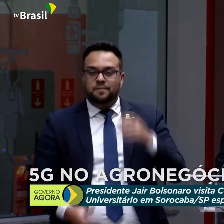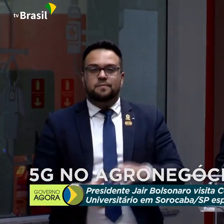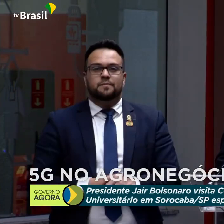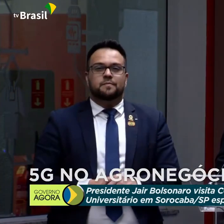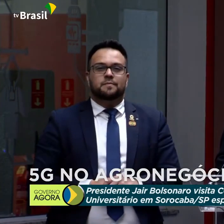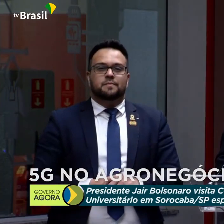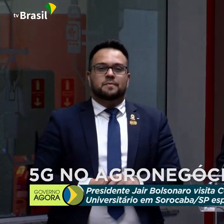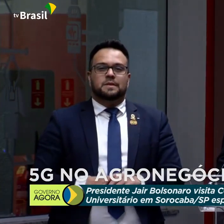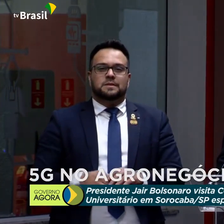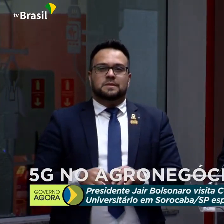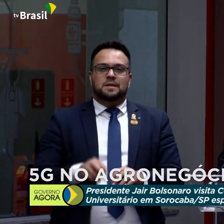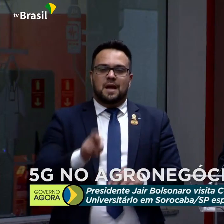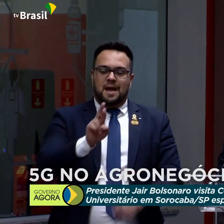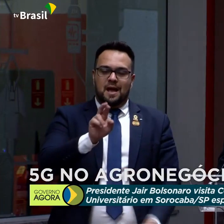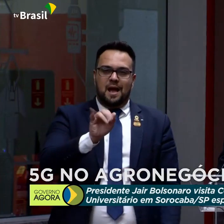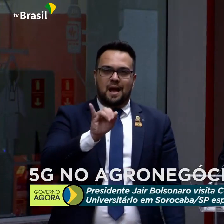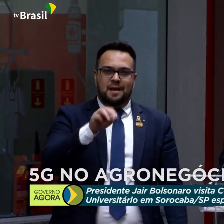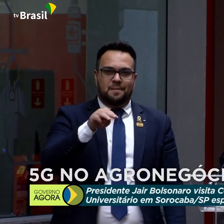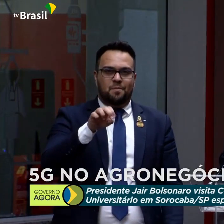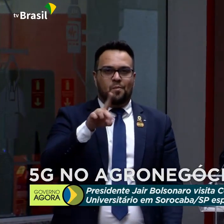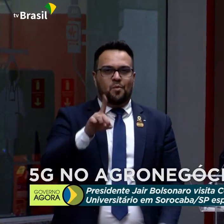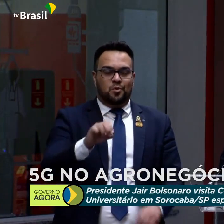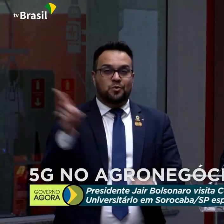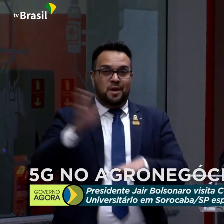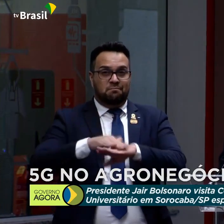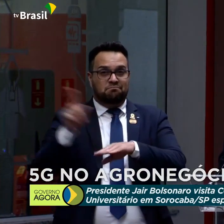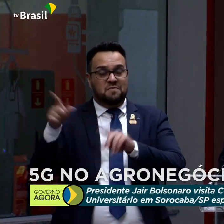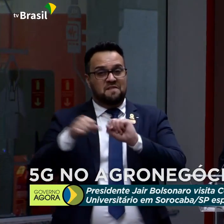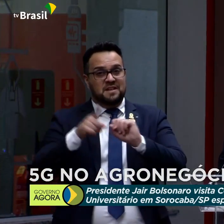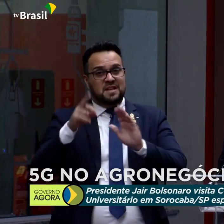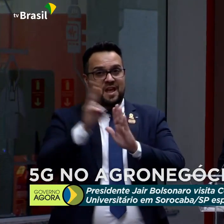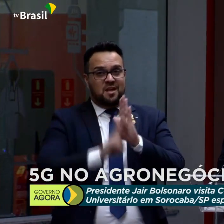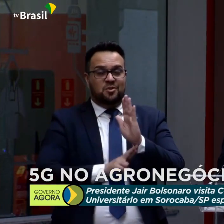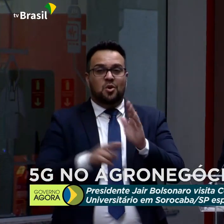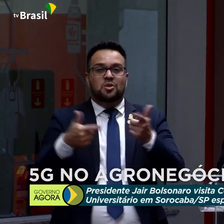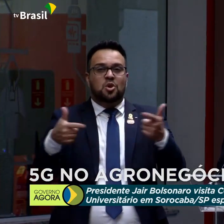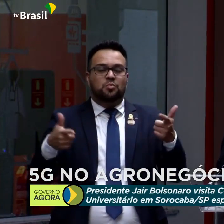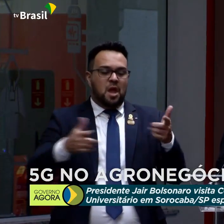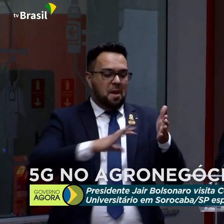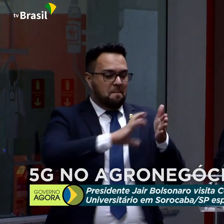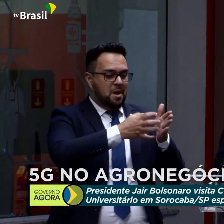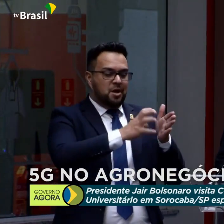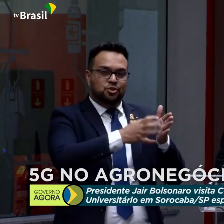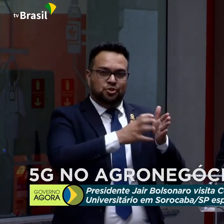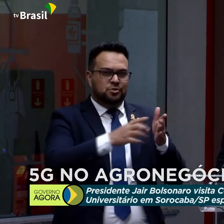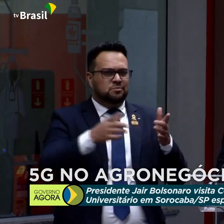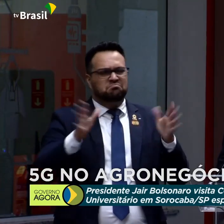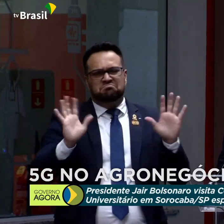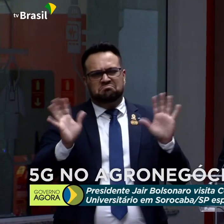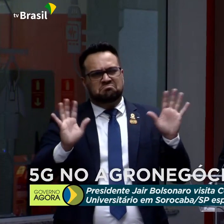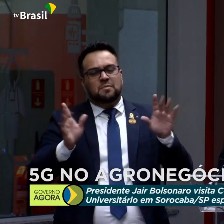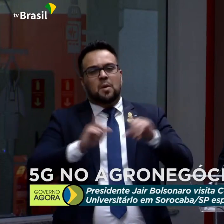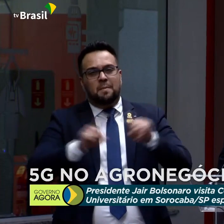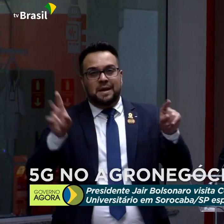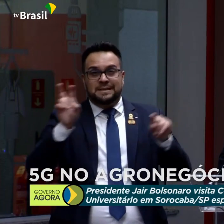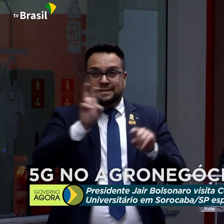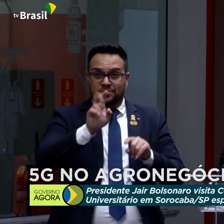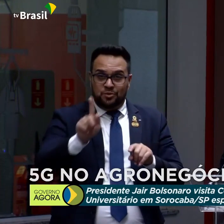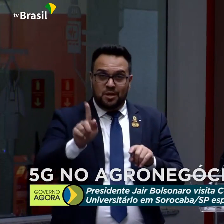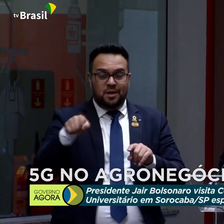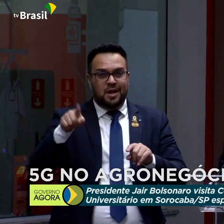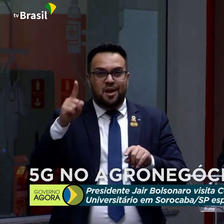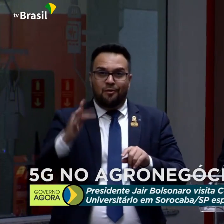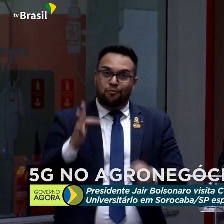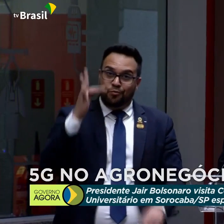relator Raimundo Carreiro. O 5G não tem partido político. O 5G é o Brasil na vanguarda. Então estamos esperando